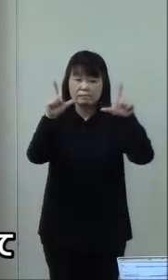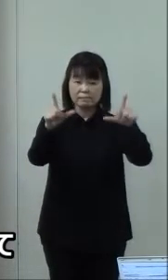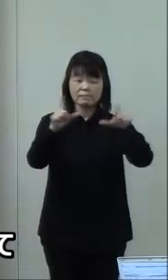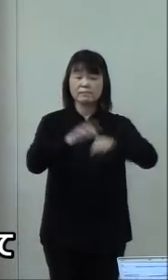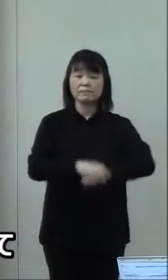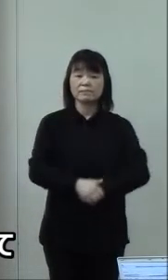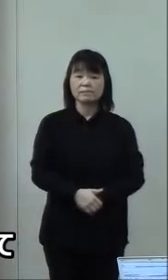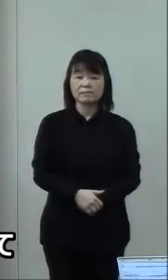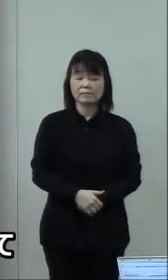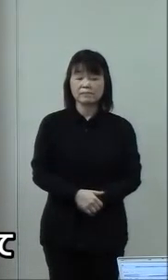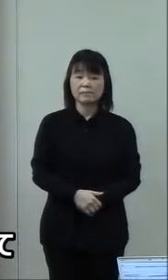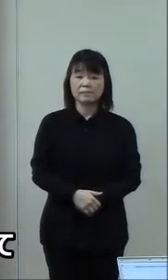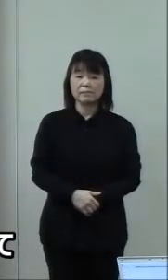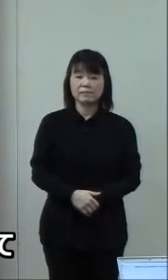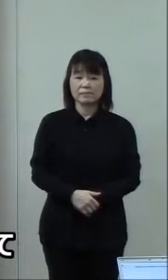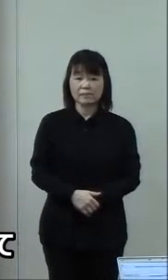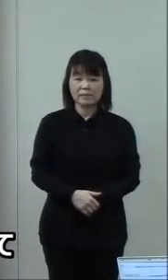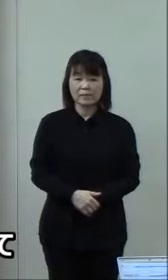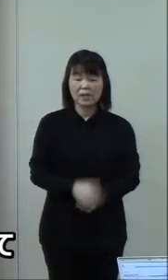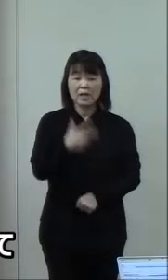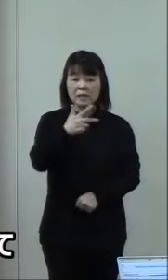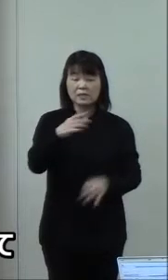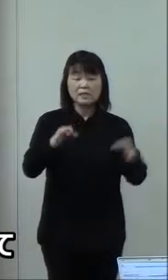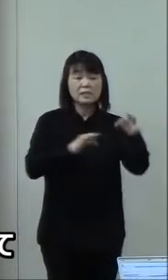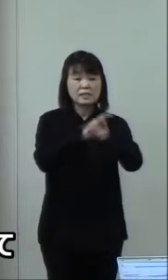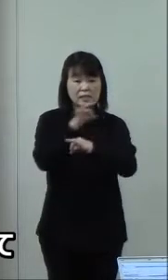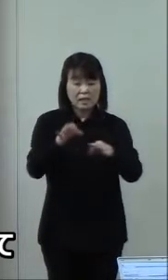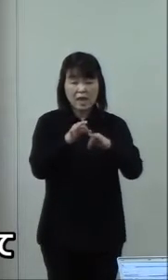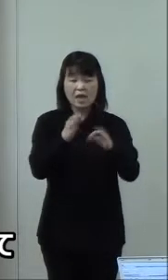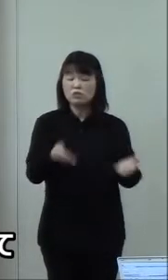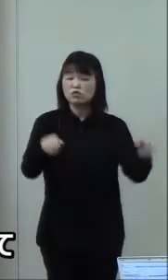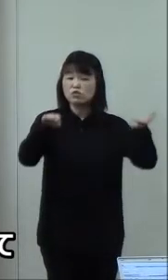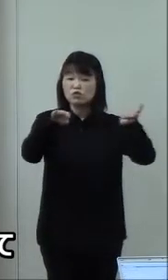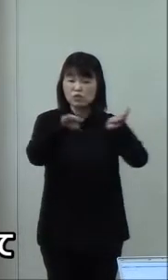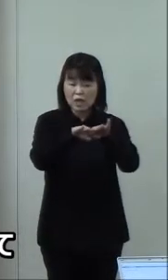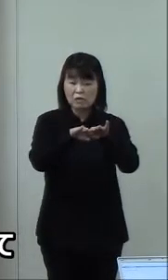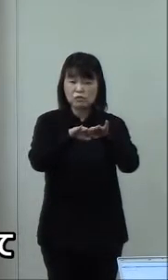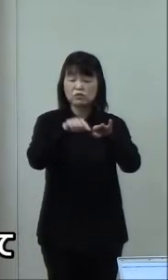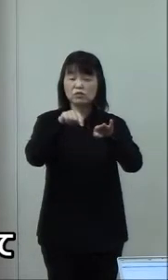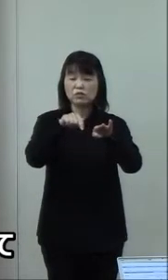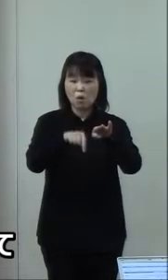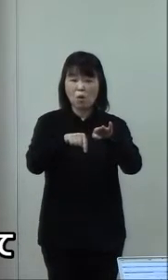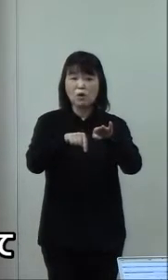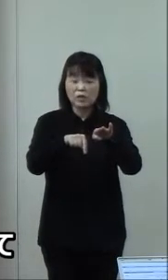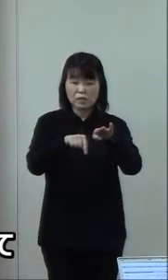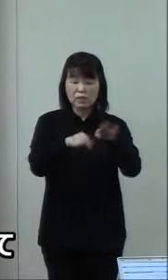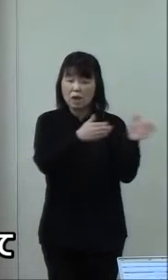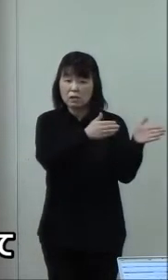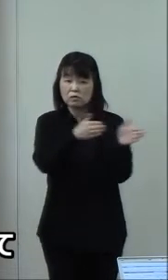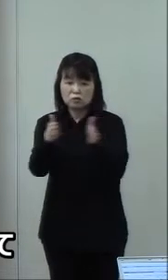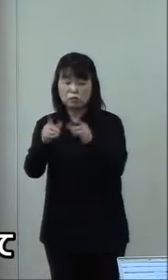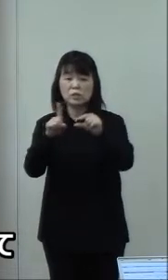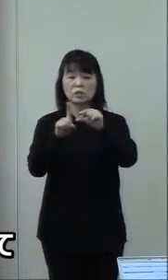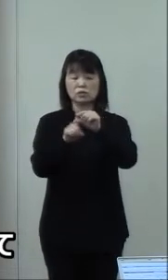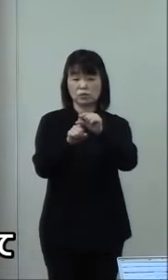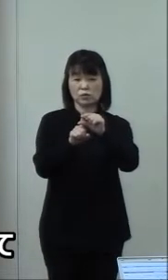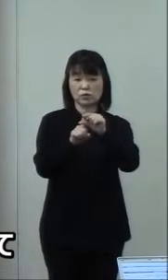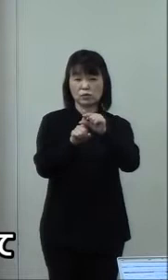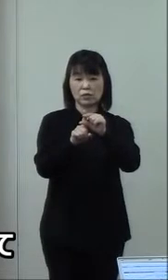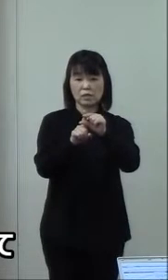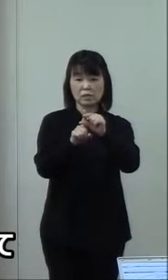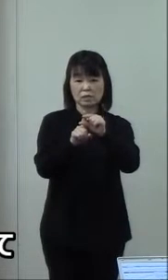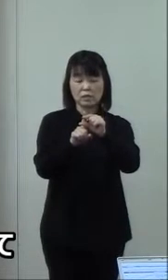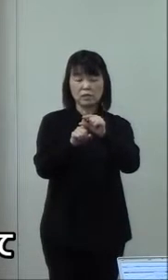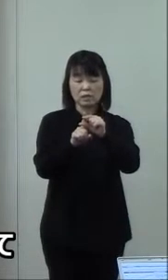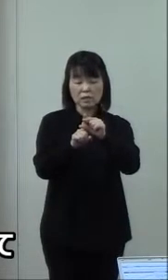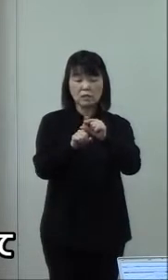お伝えしたように市営住宅を今 確保しておるという状況でありますけども、今具